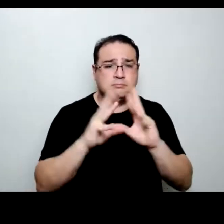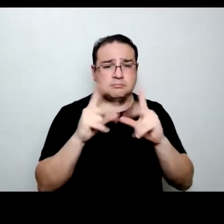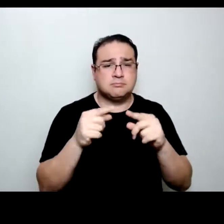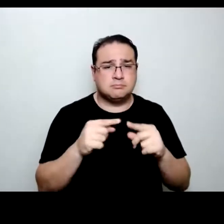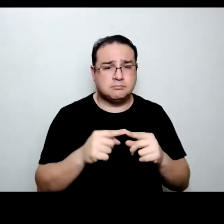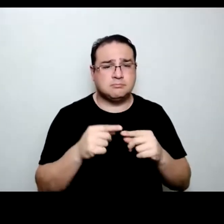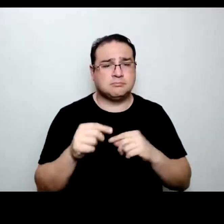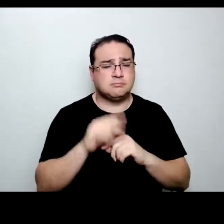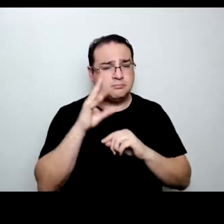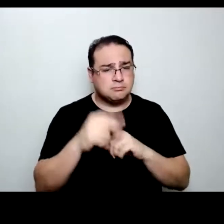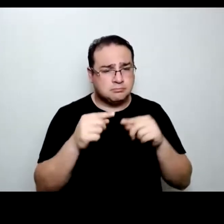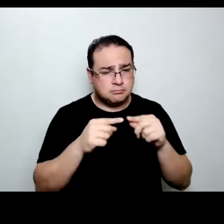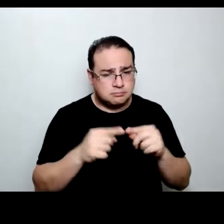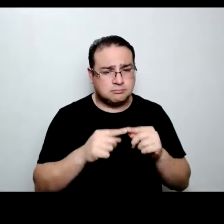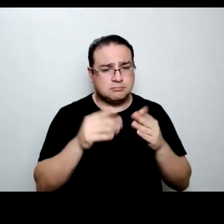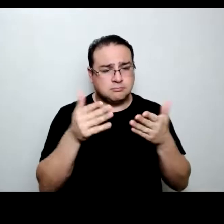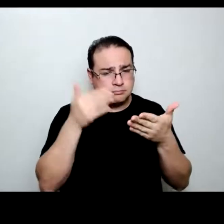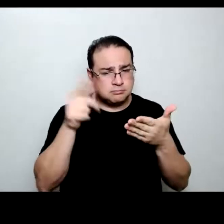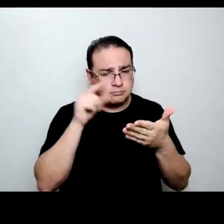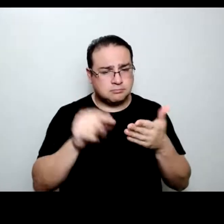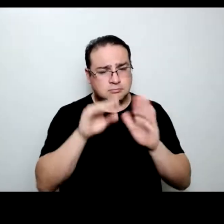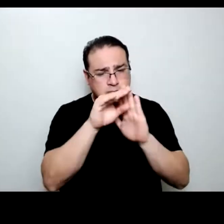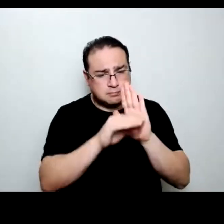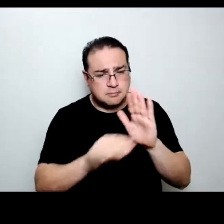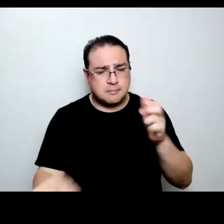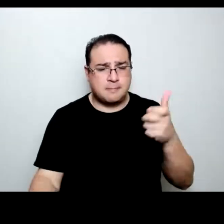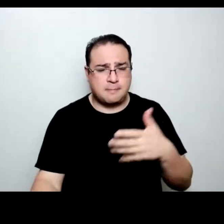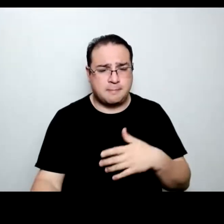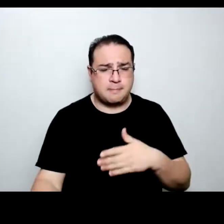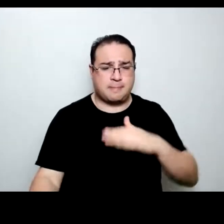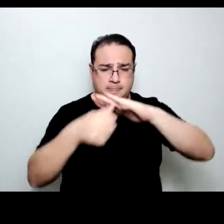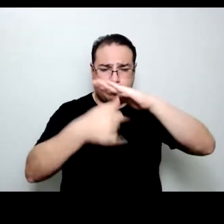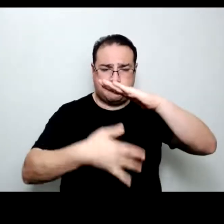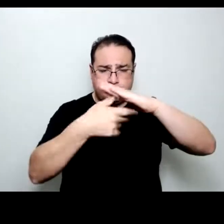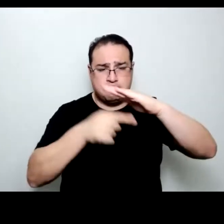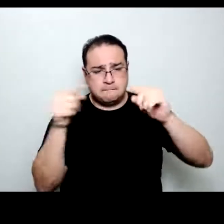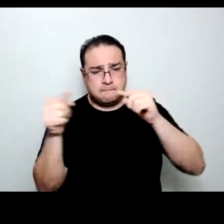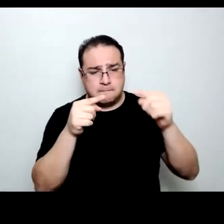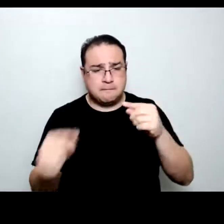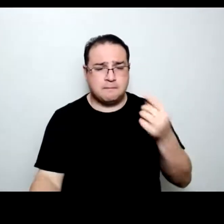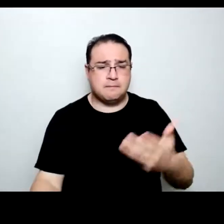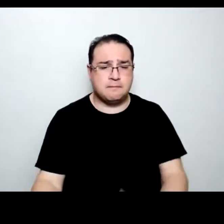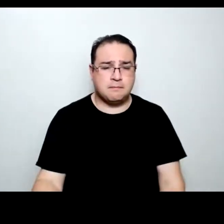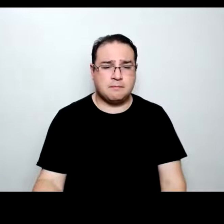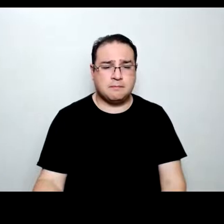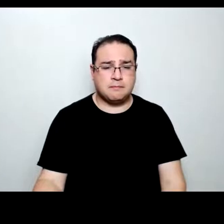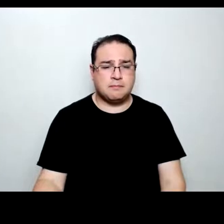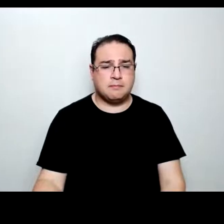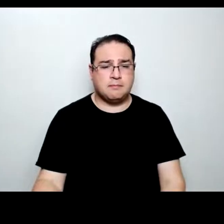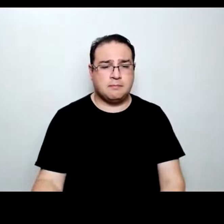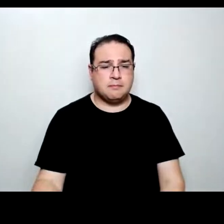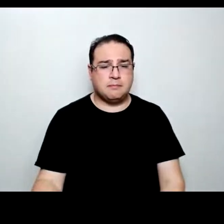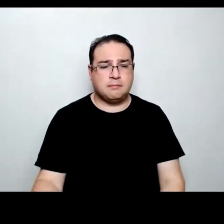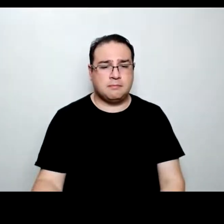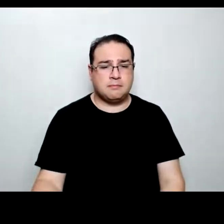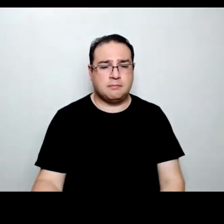capítulos, seções, subseções, uma nota de rodapé aqui e acolá e só.